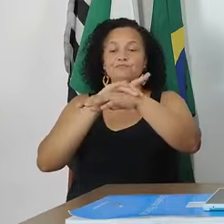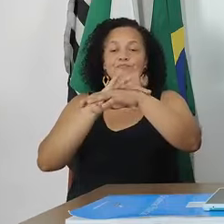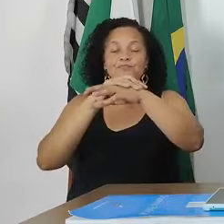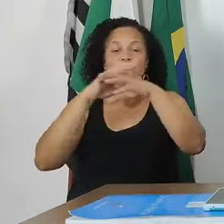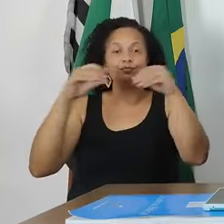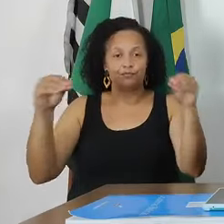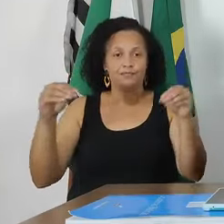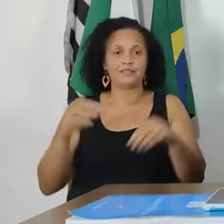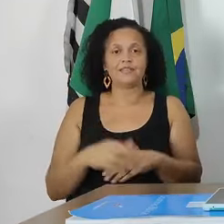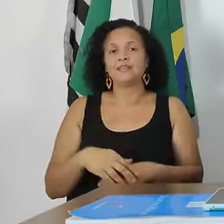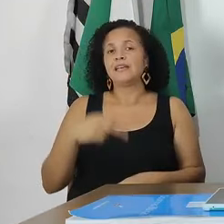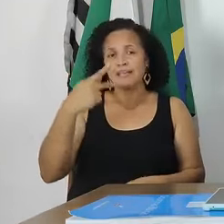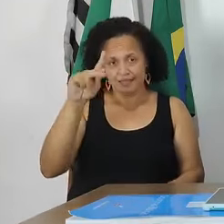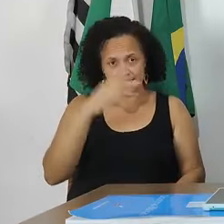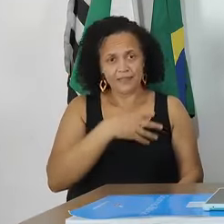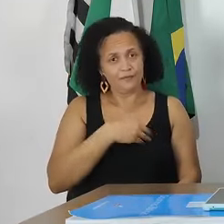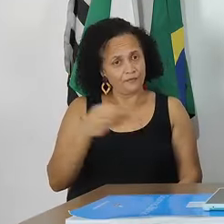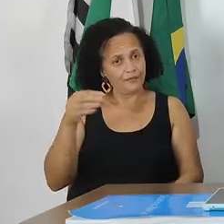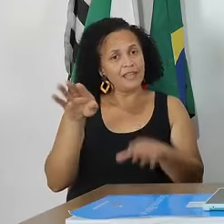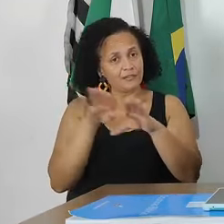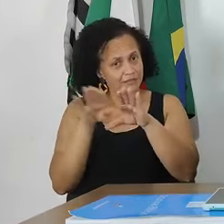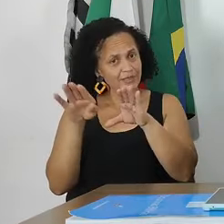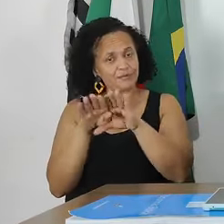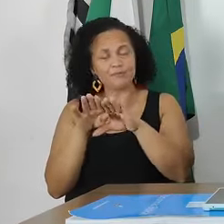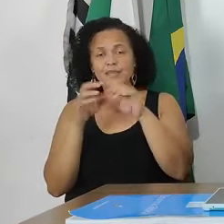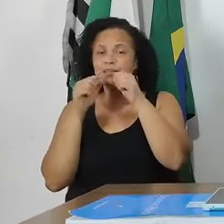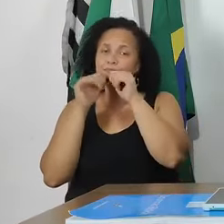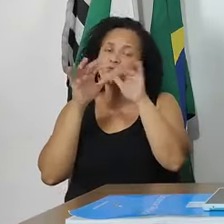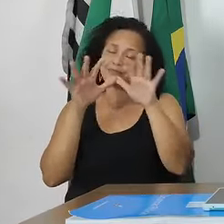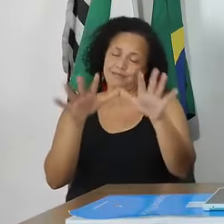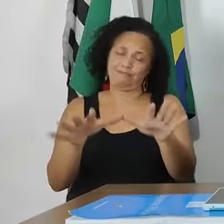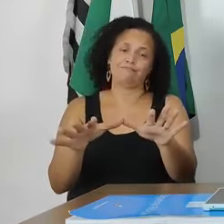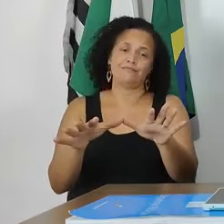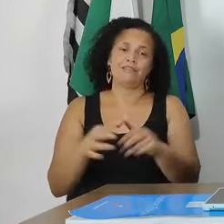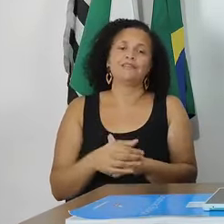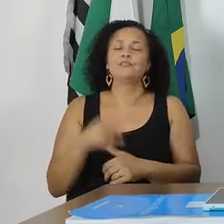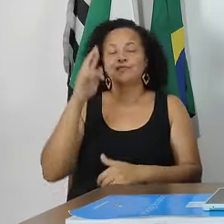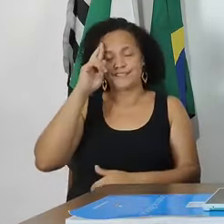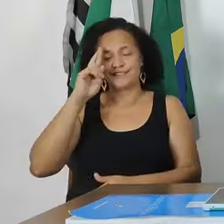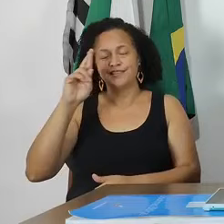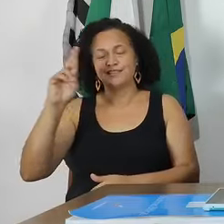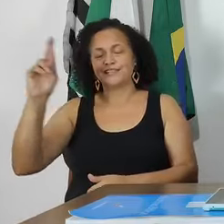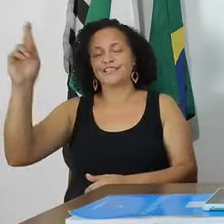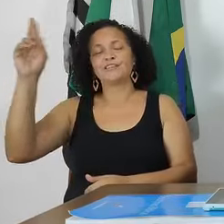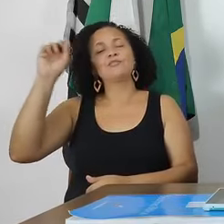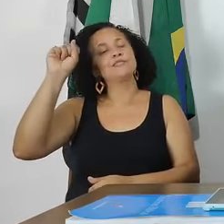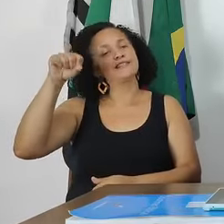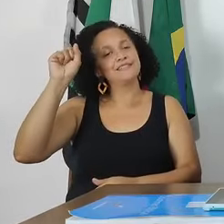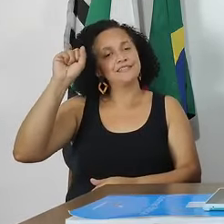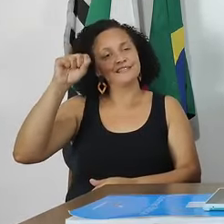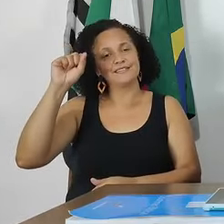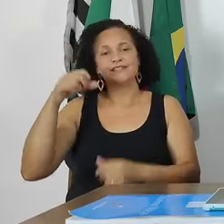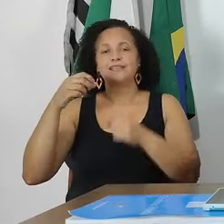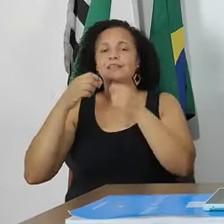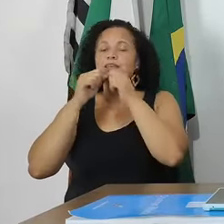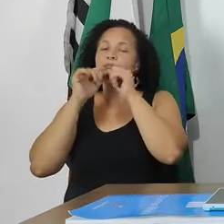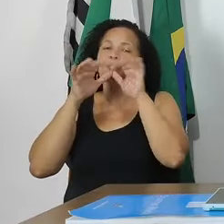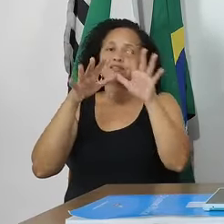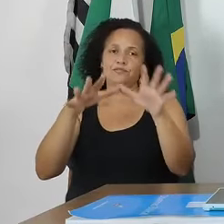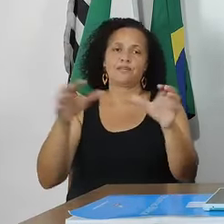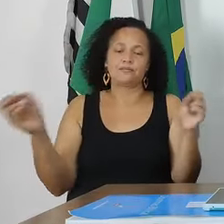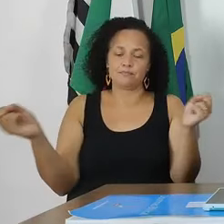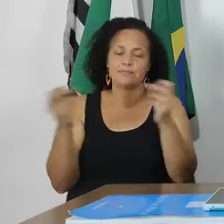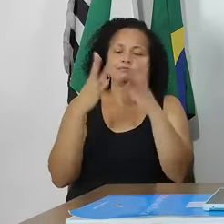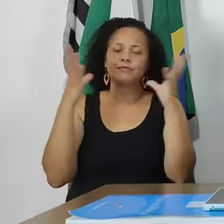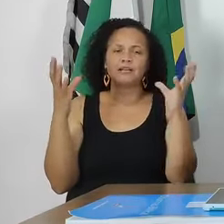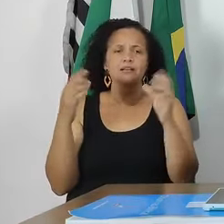filho tem jeito sim. A provisão vem do Senhor. Então a gente clama, a gente pede,